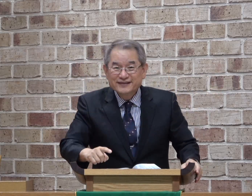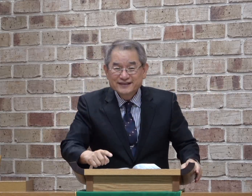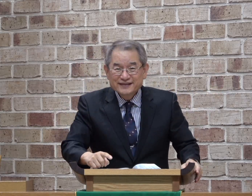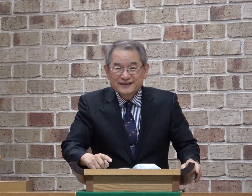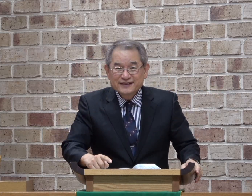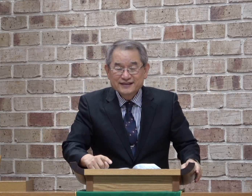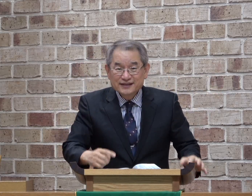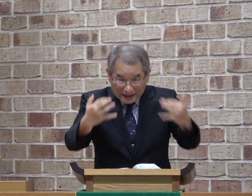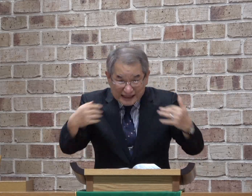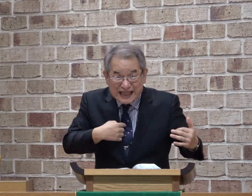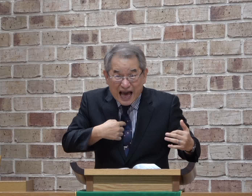했다고 말했습니다.